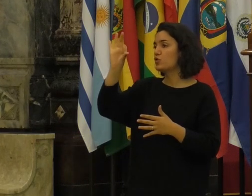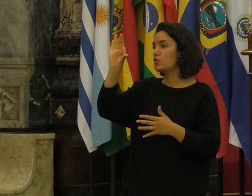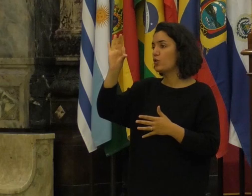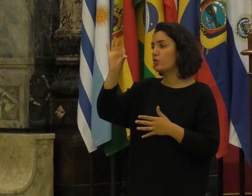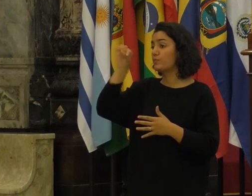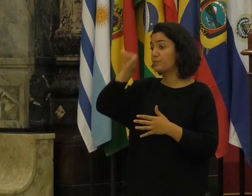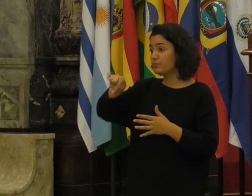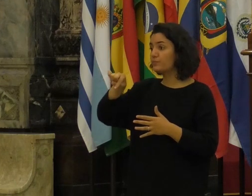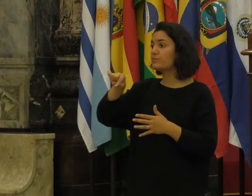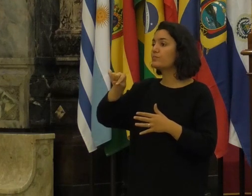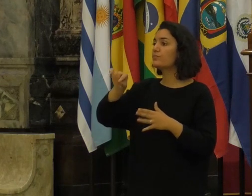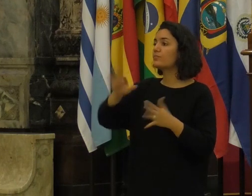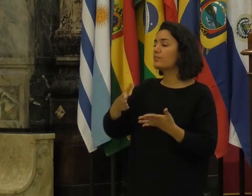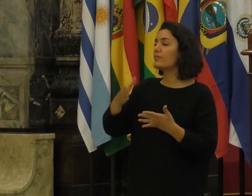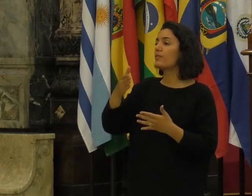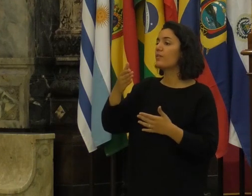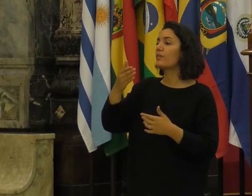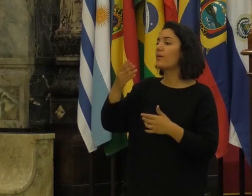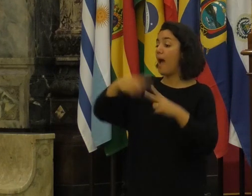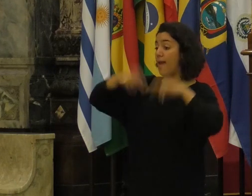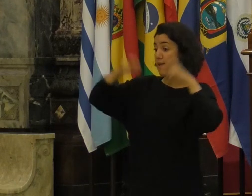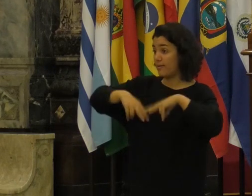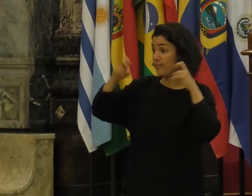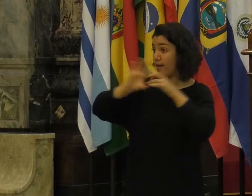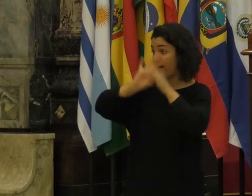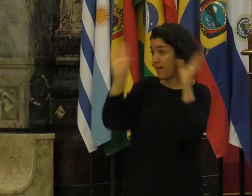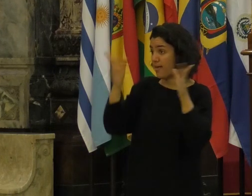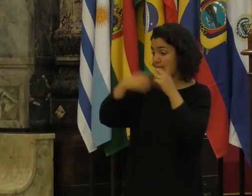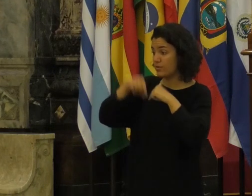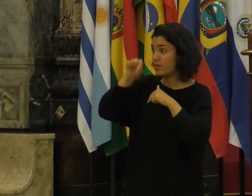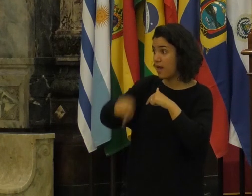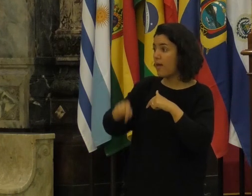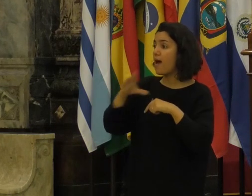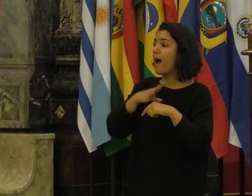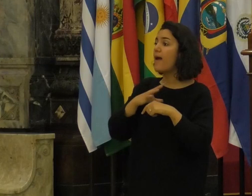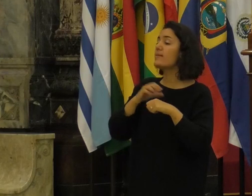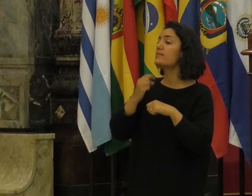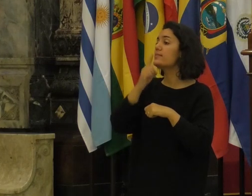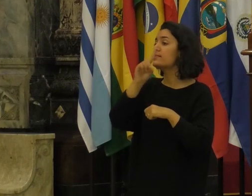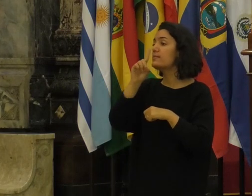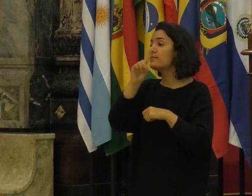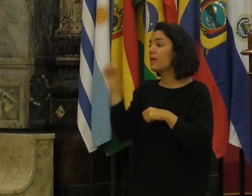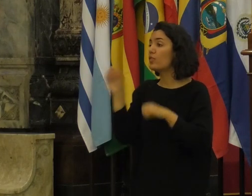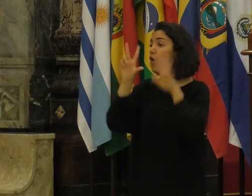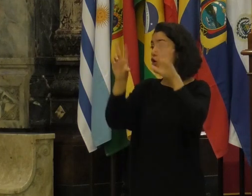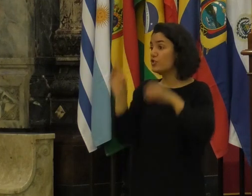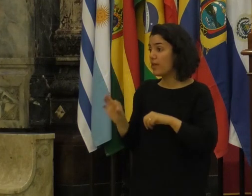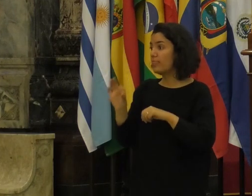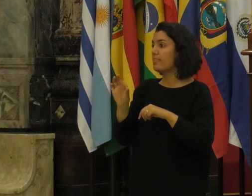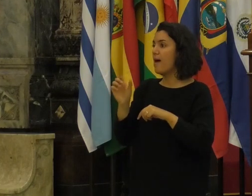se denomina Clarivate Analytics, la que comprende unos 180 campos de conocimiento y más